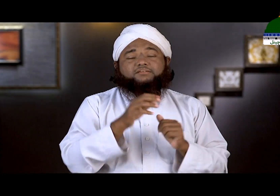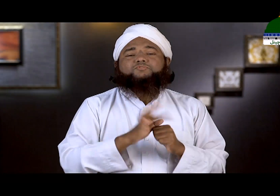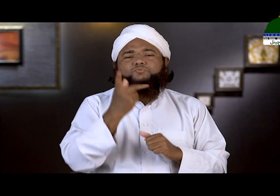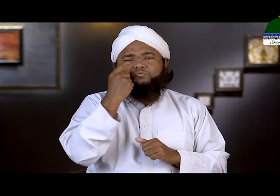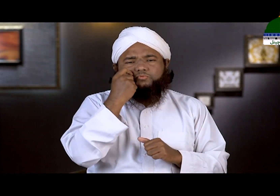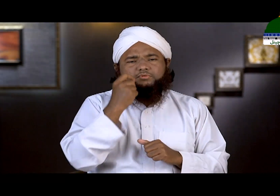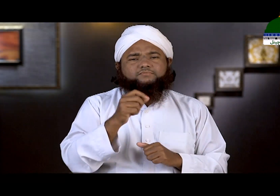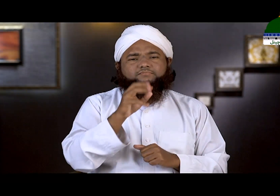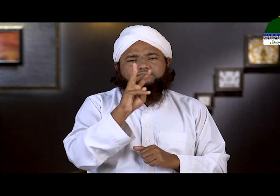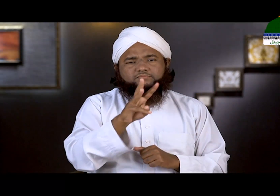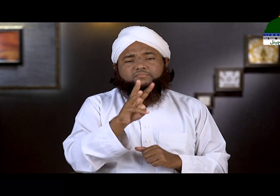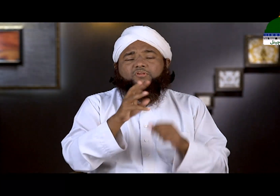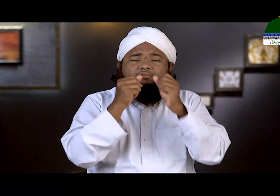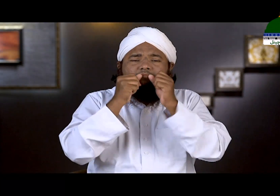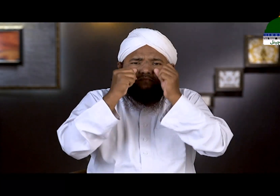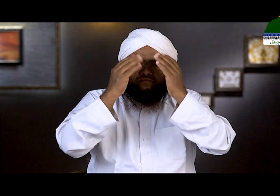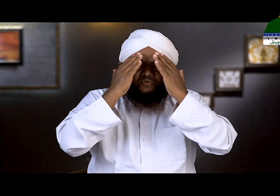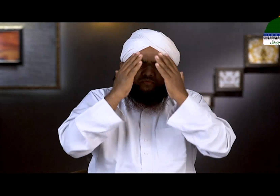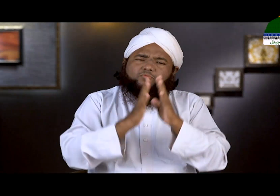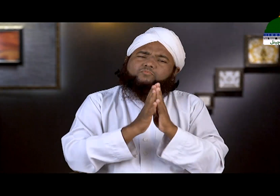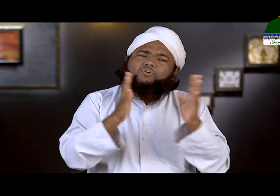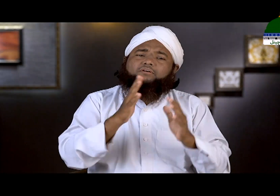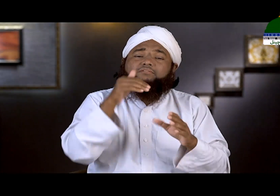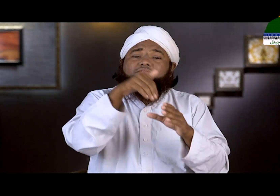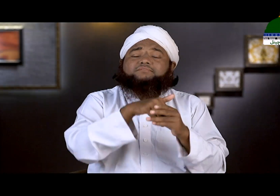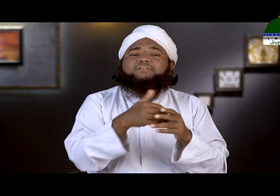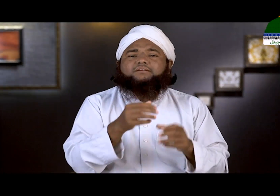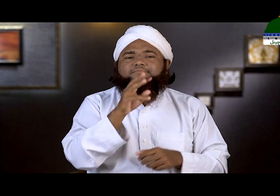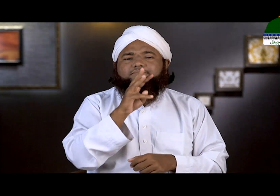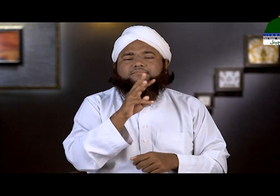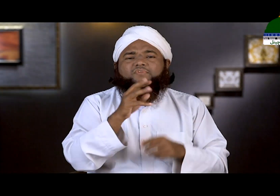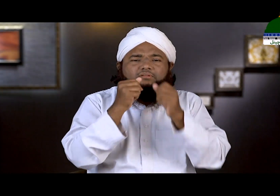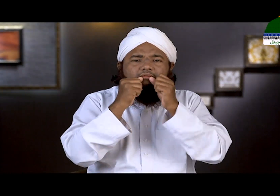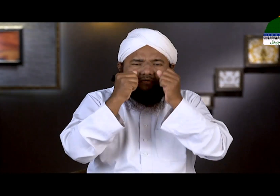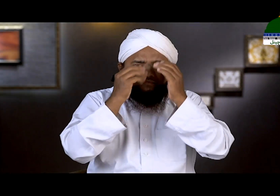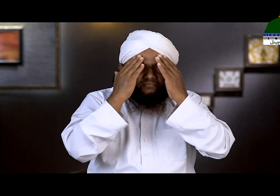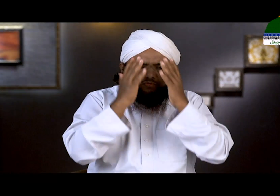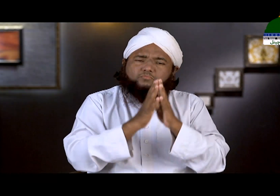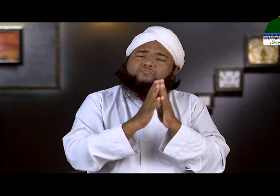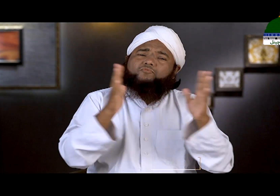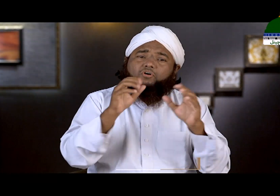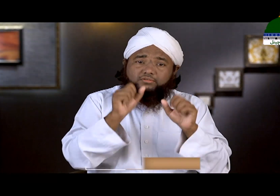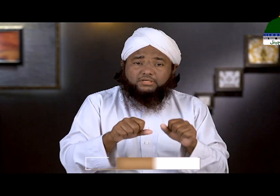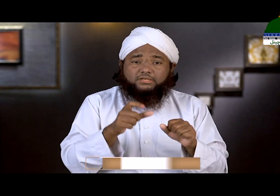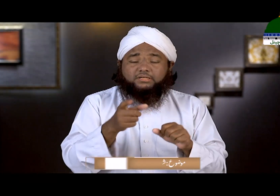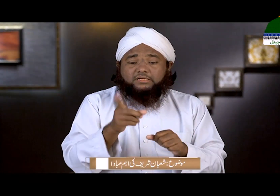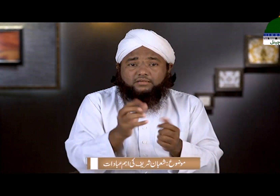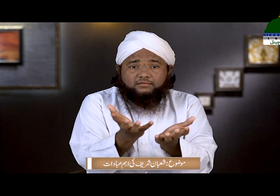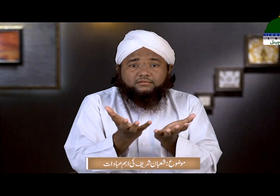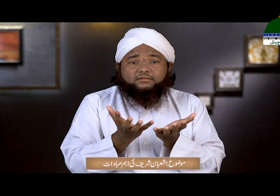بارگاہ الہی میں یوں حاضر ہوگا کہ اللہ پاک اس سے راضی ہوگا۔ کثرت سے درود پڑھنے والا قیامت کے روز